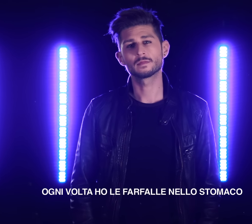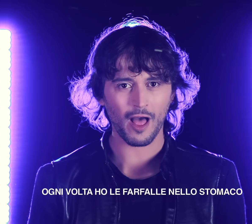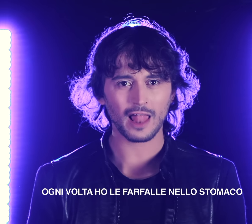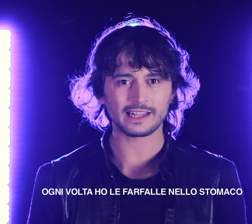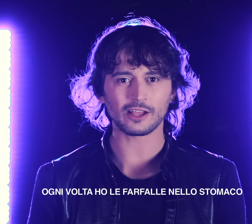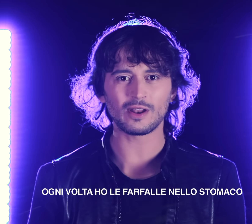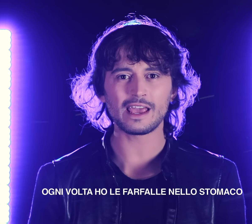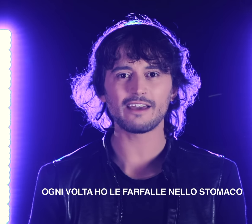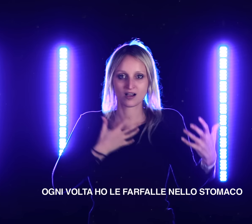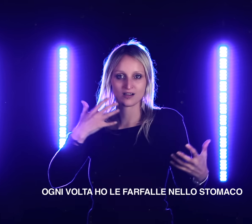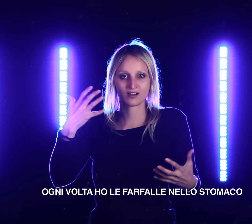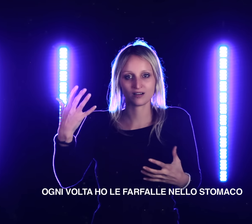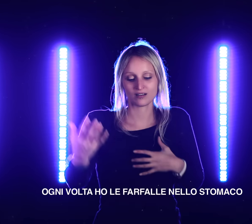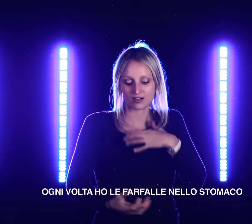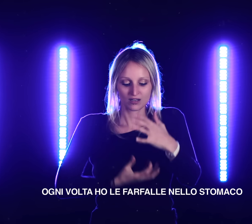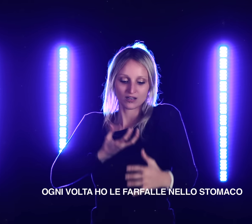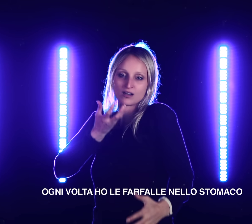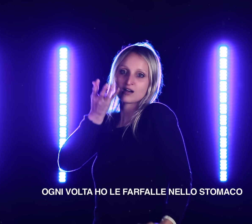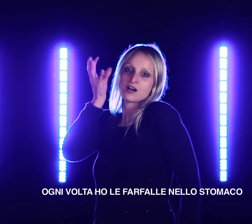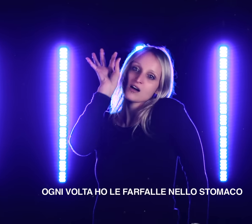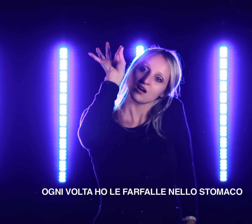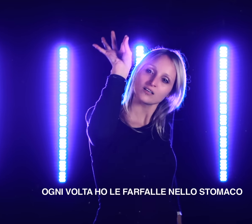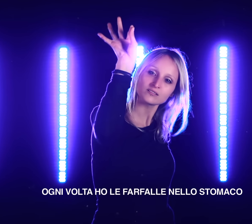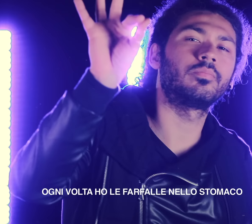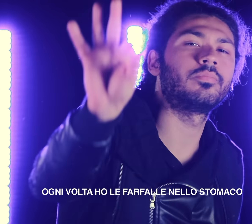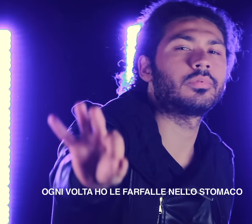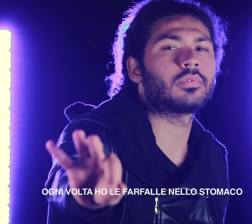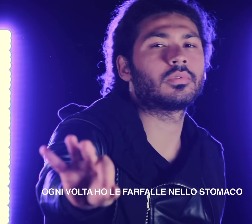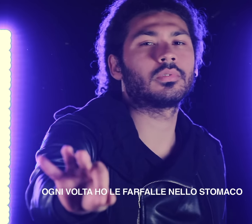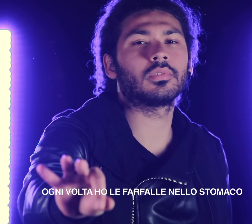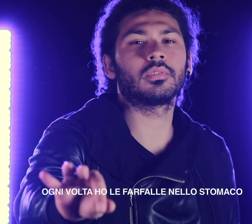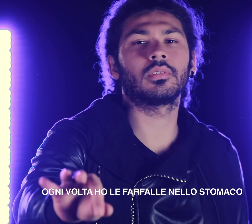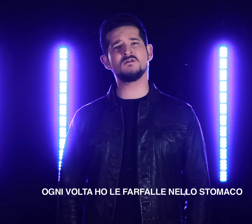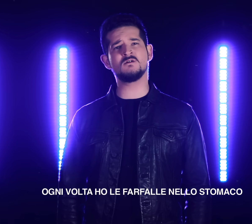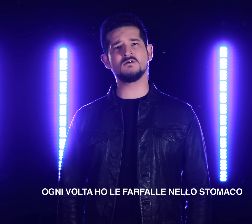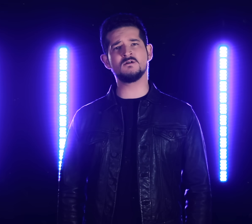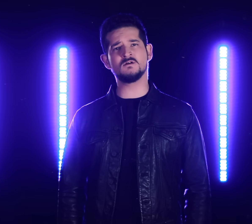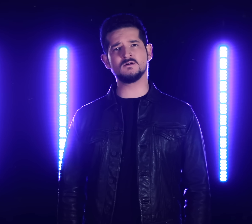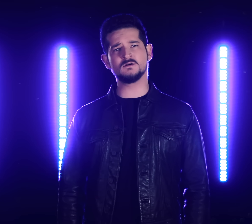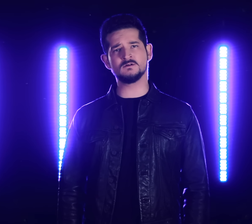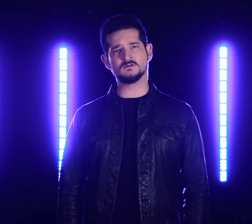ogni volta ho le farfalle nello stomaco,